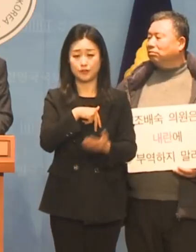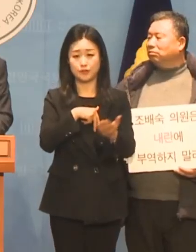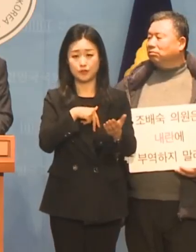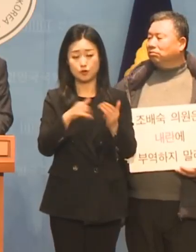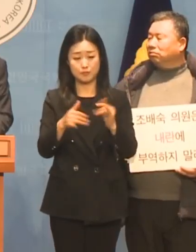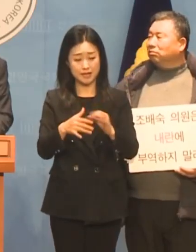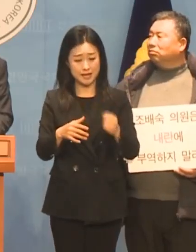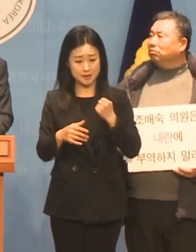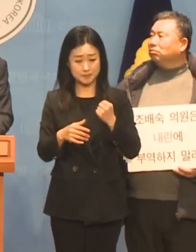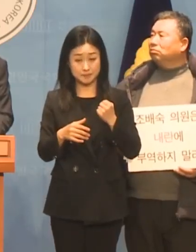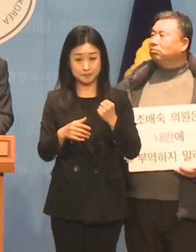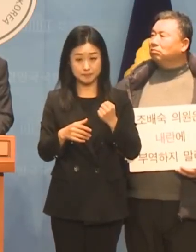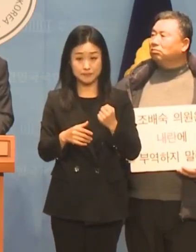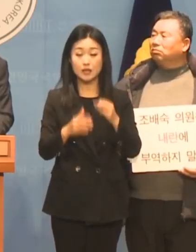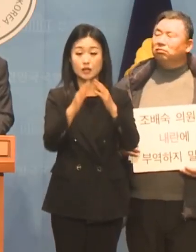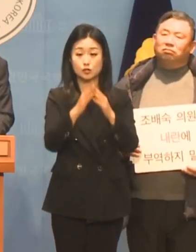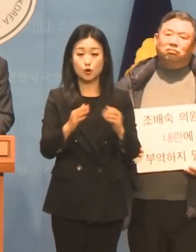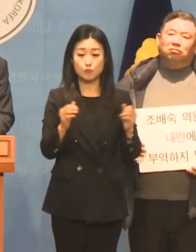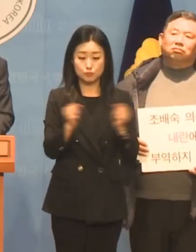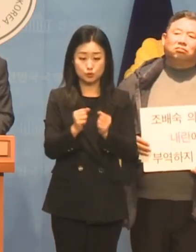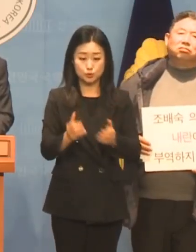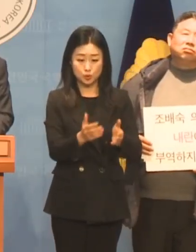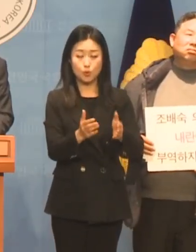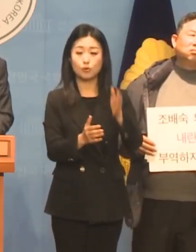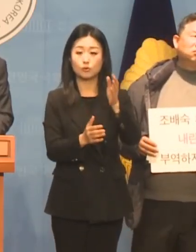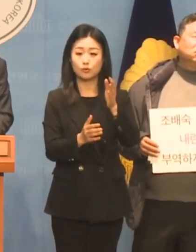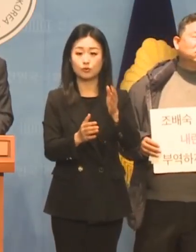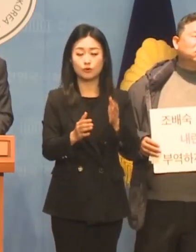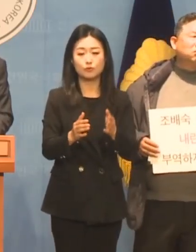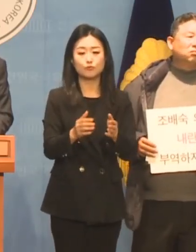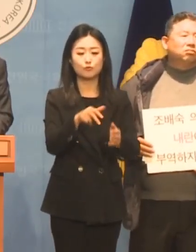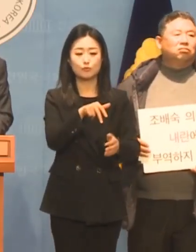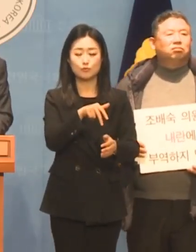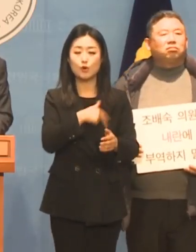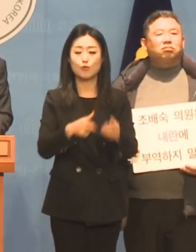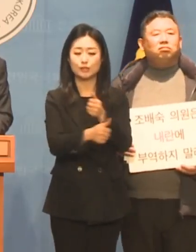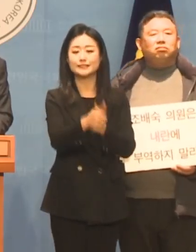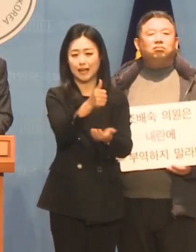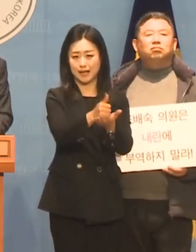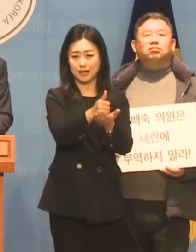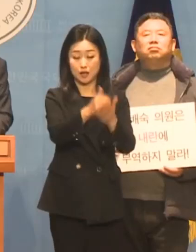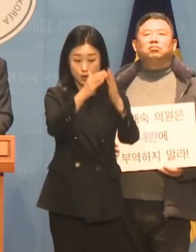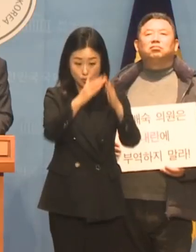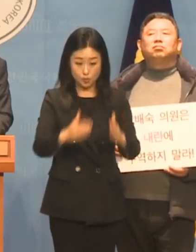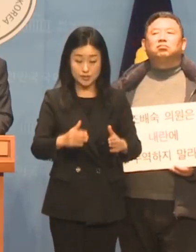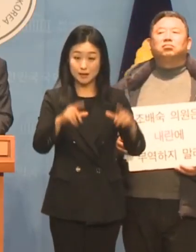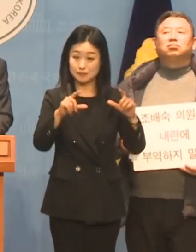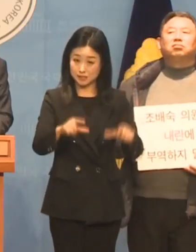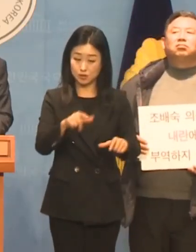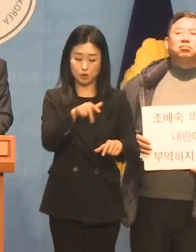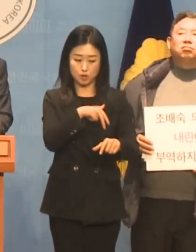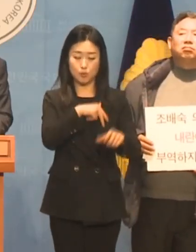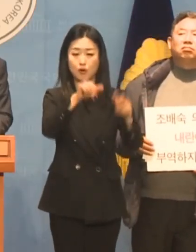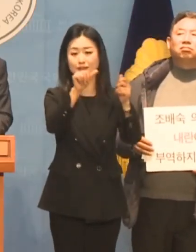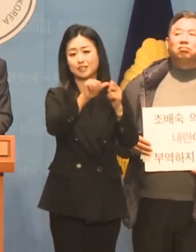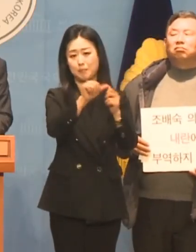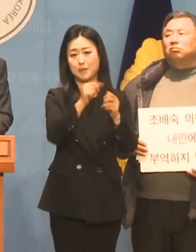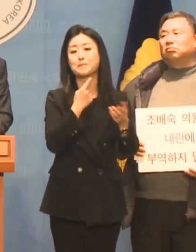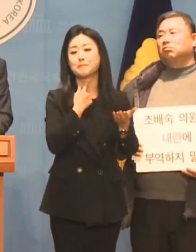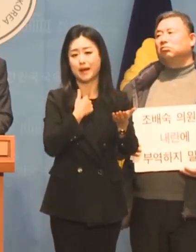국민의힘 전북도당 위원장이자 호남에서 5선 국회의원입니다. 우리는 조배숙